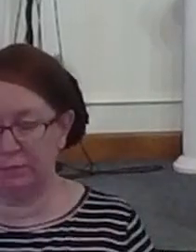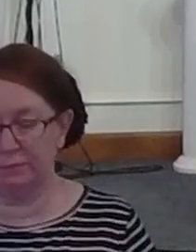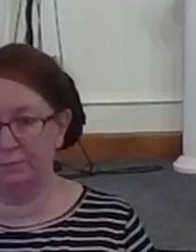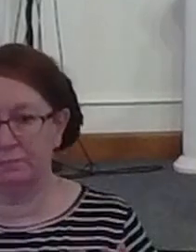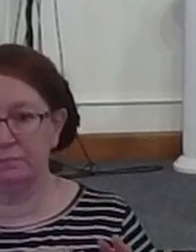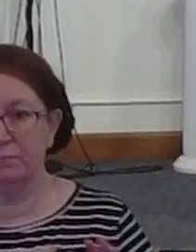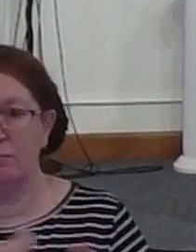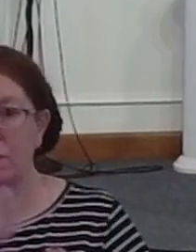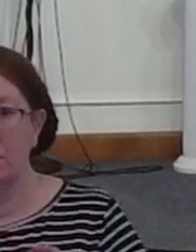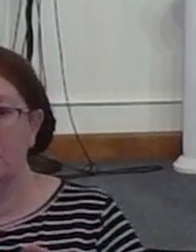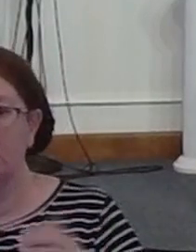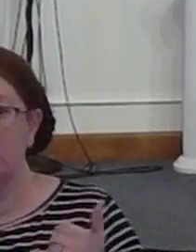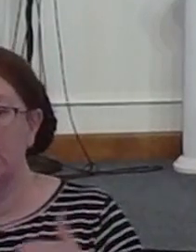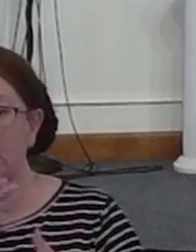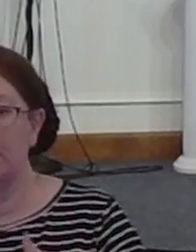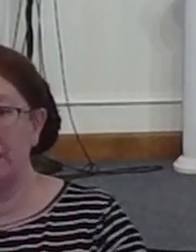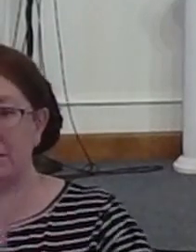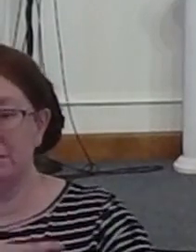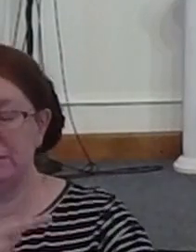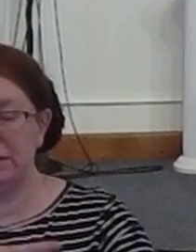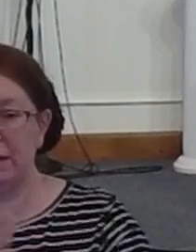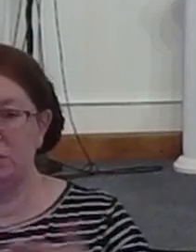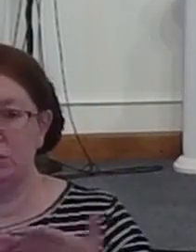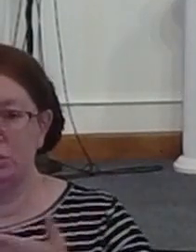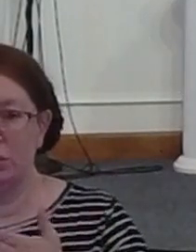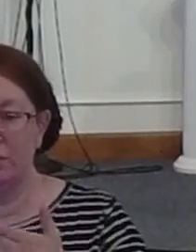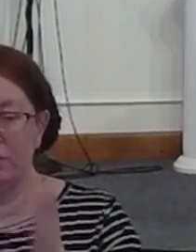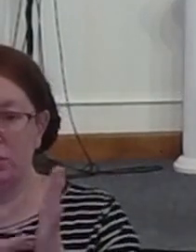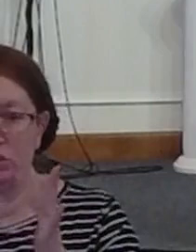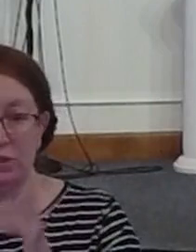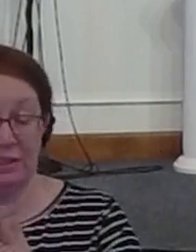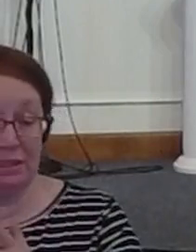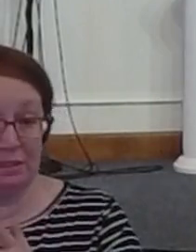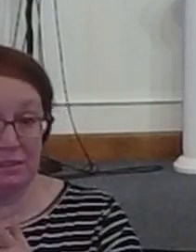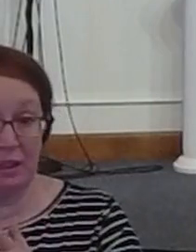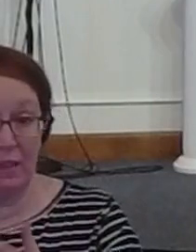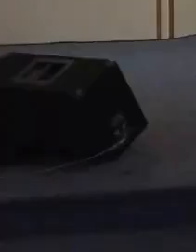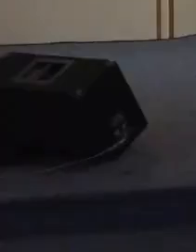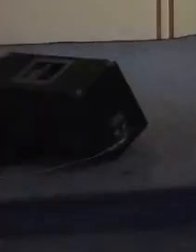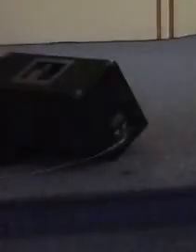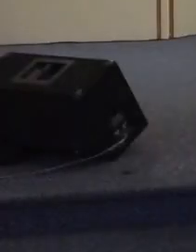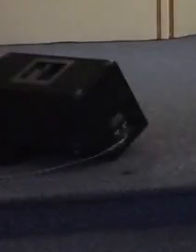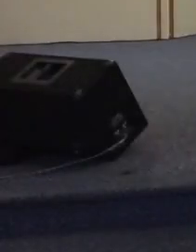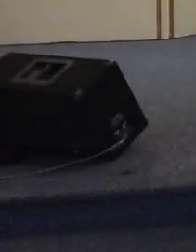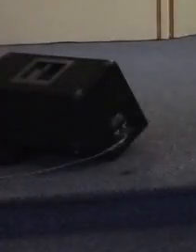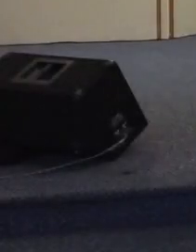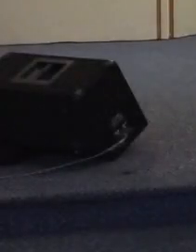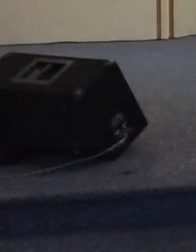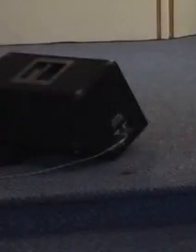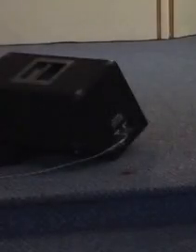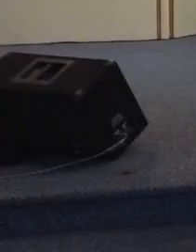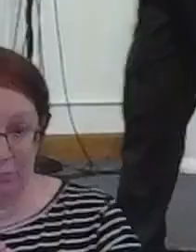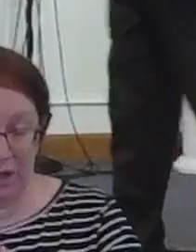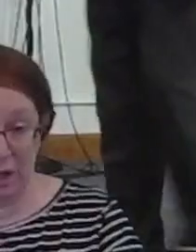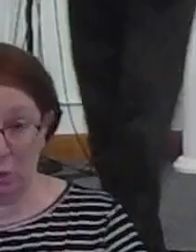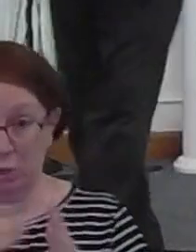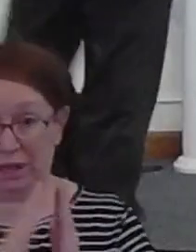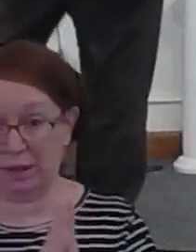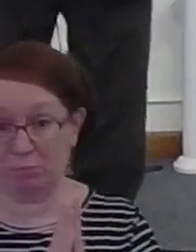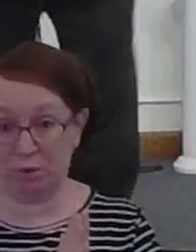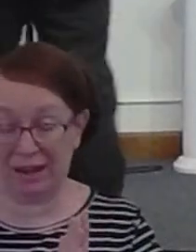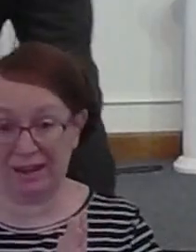no va a haber ningún otro día mejor que no sea en el nombre de Cristo Jesús. Hay poder en el nombre de